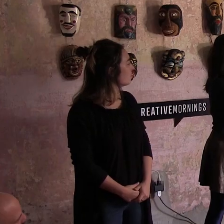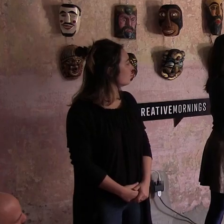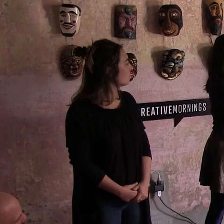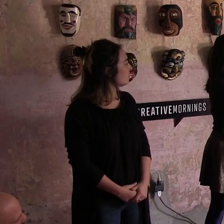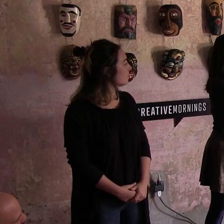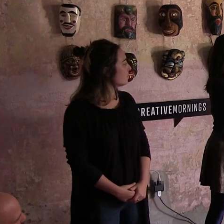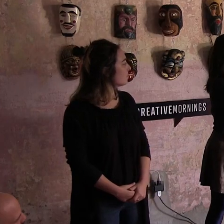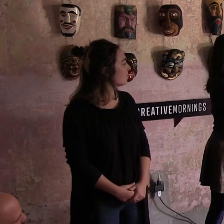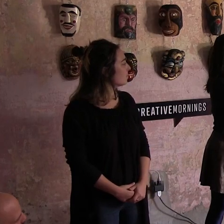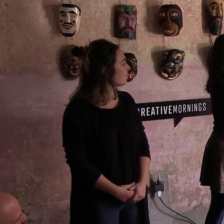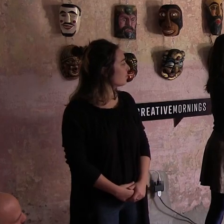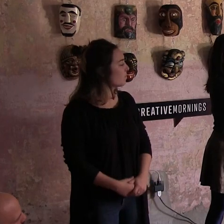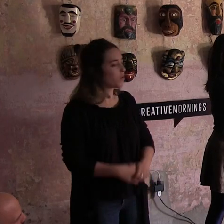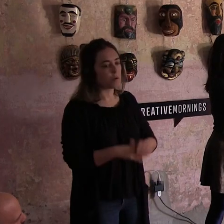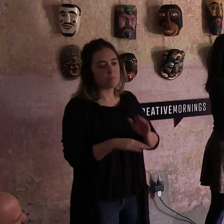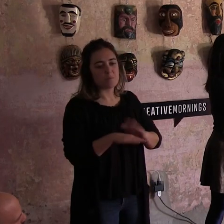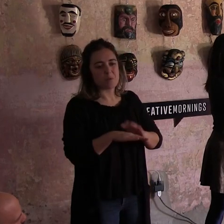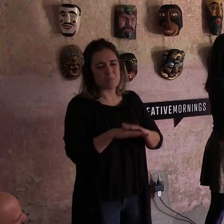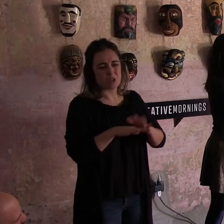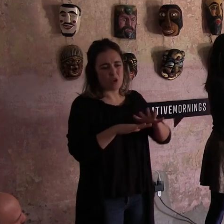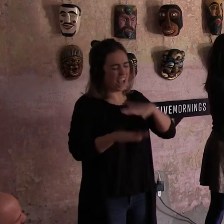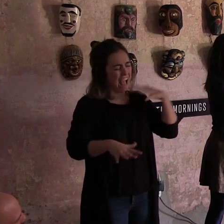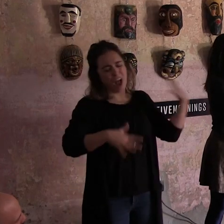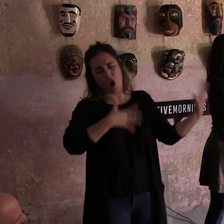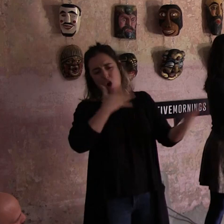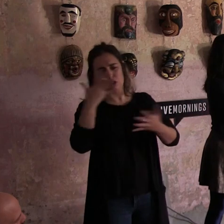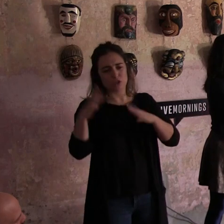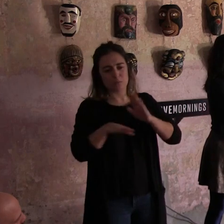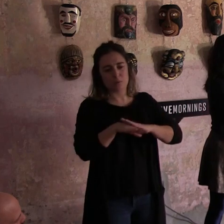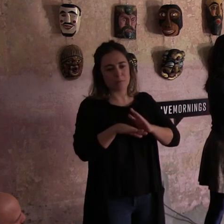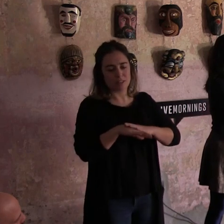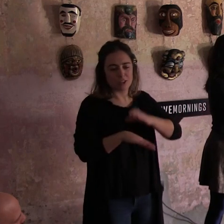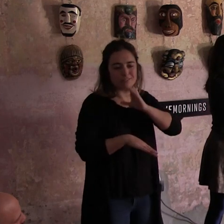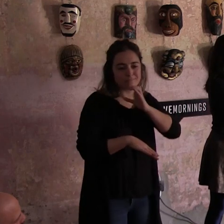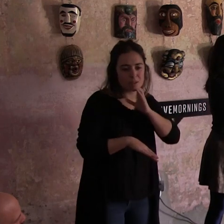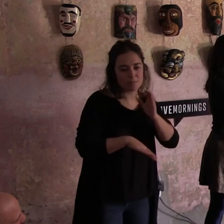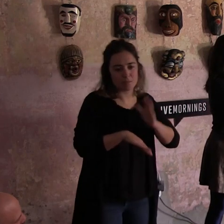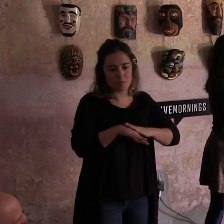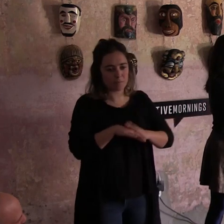Momentos de rave, momentos de caos, momentos, era realmente,